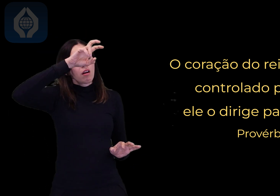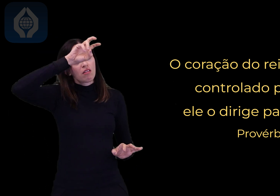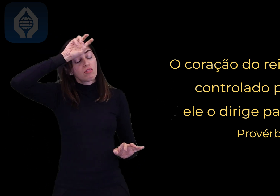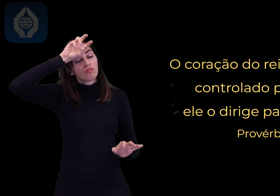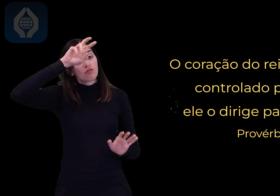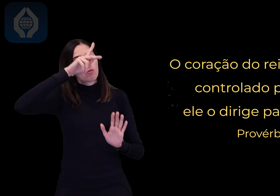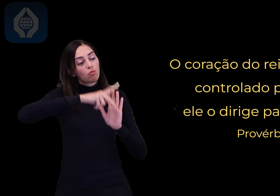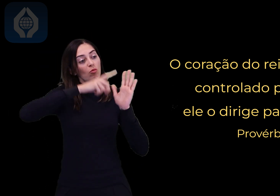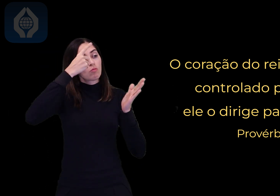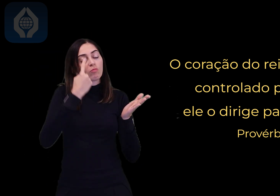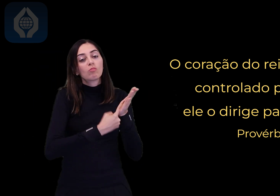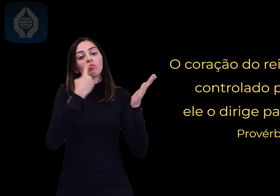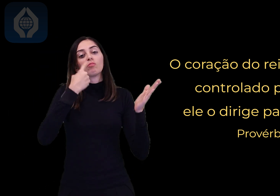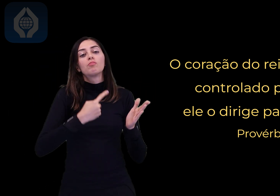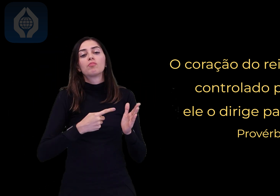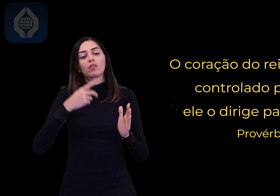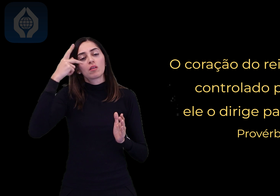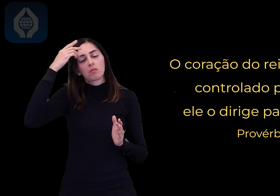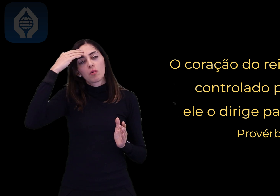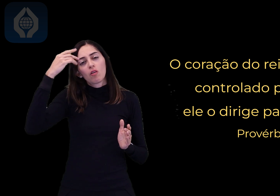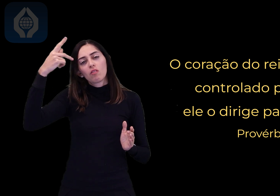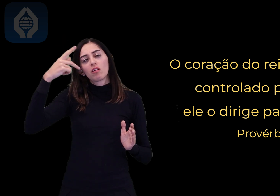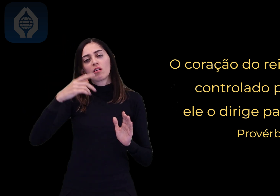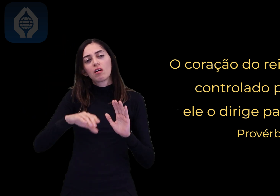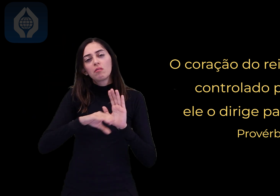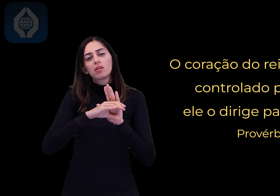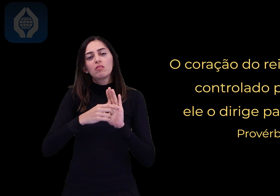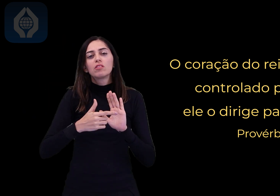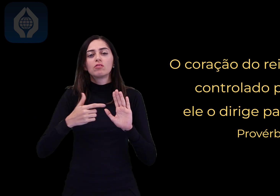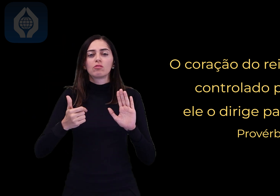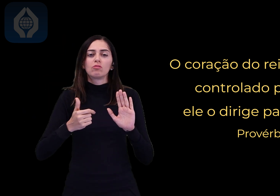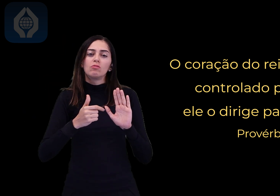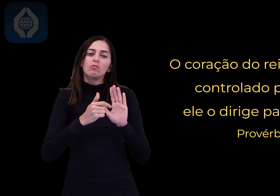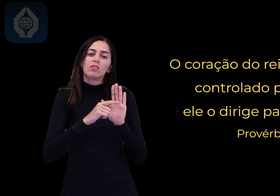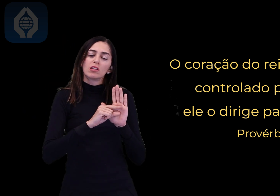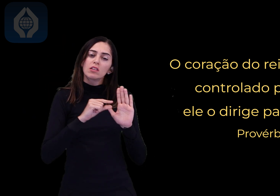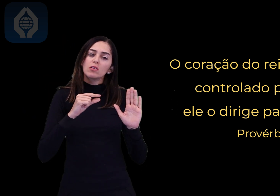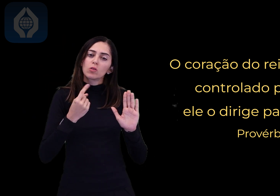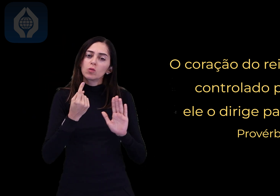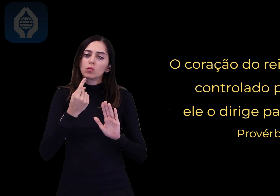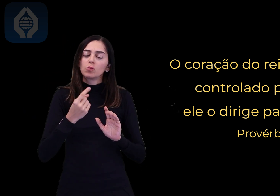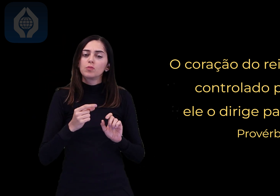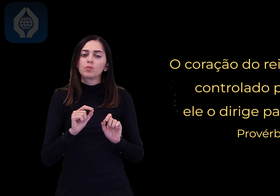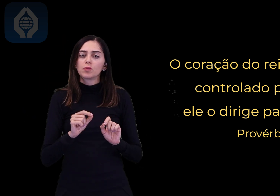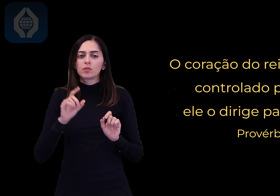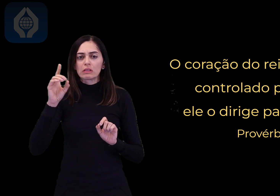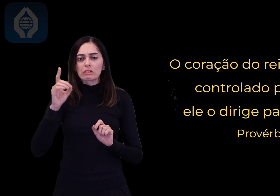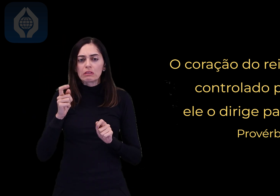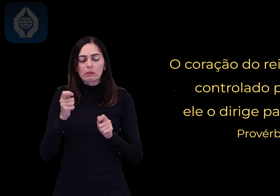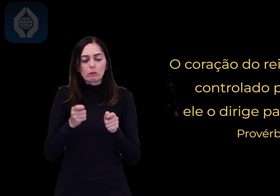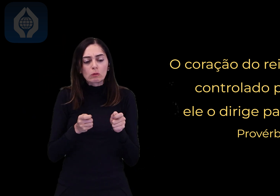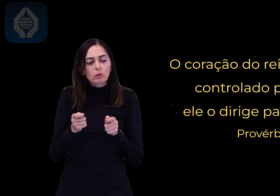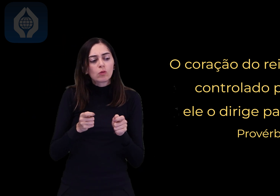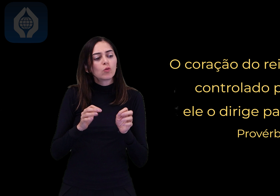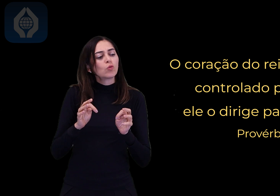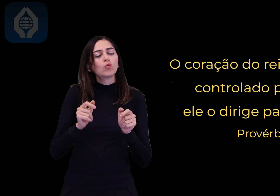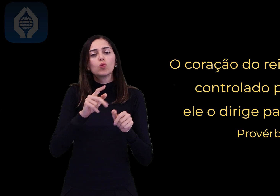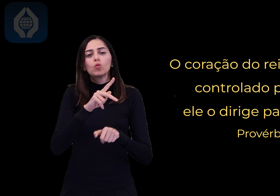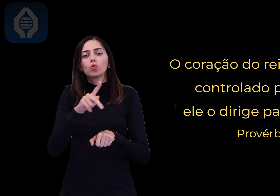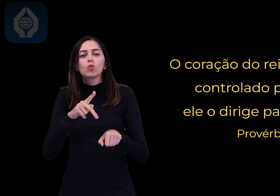Provérbios 21, 1. Deus governa sobre todos os povos e nações, mesmo que não o conheçam e nem o adorem. Ele